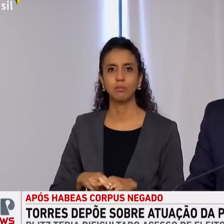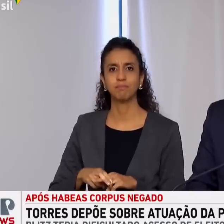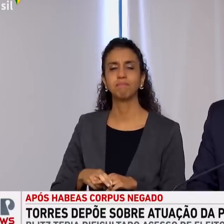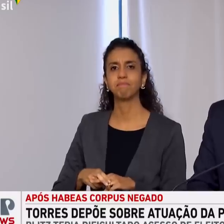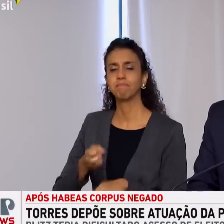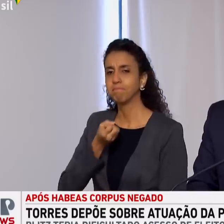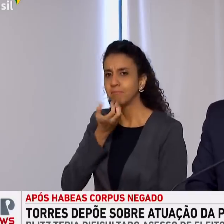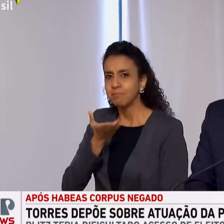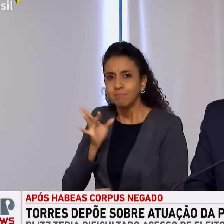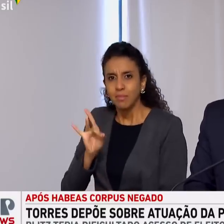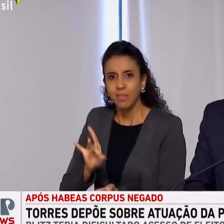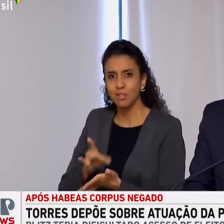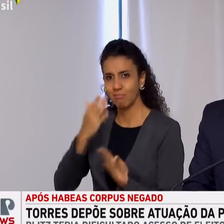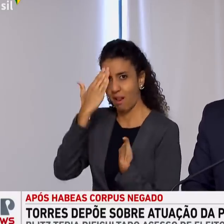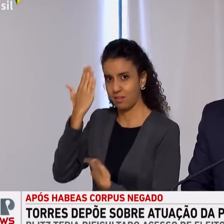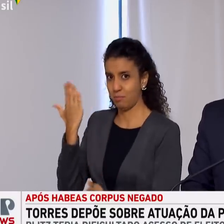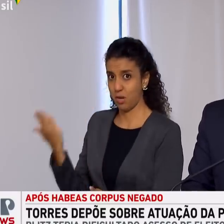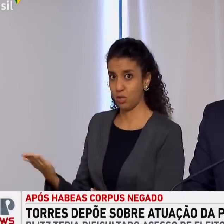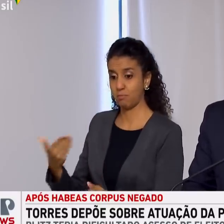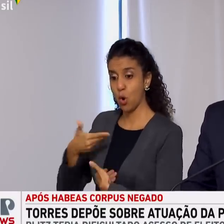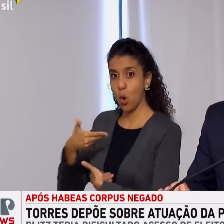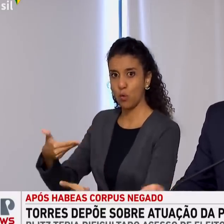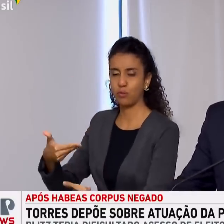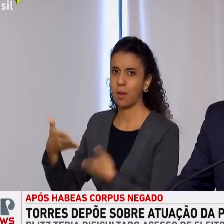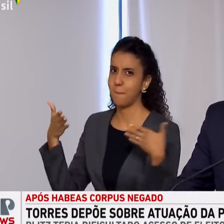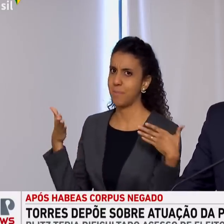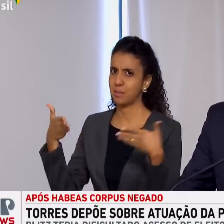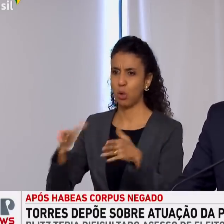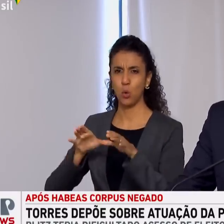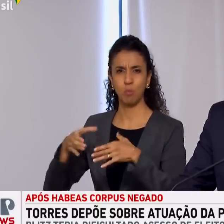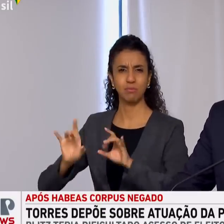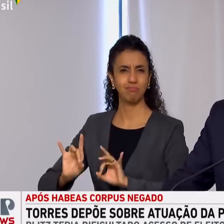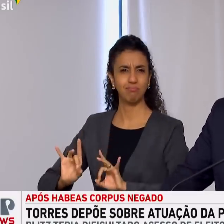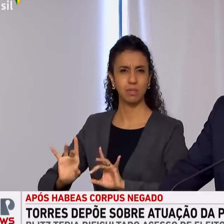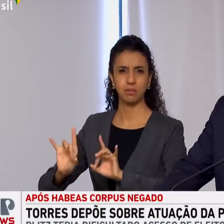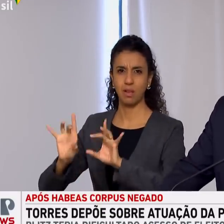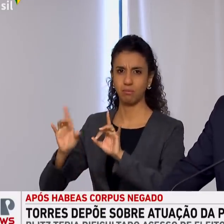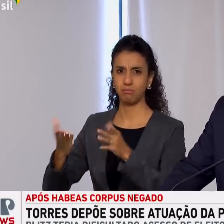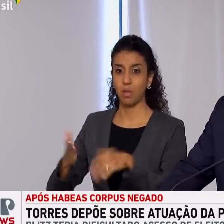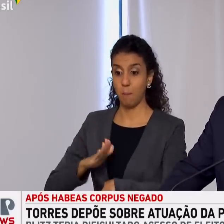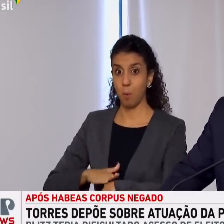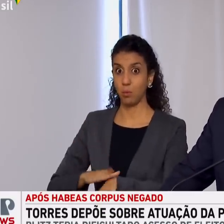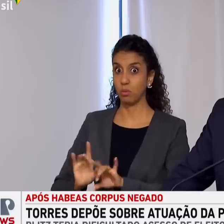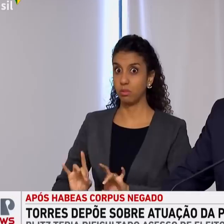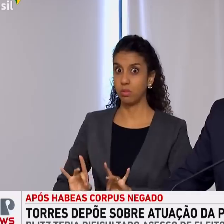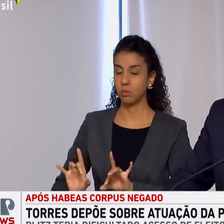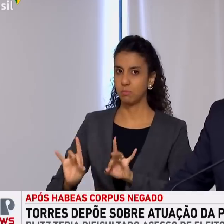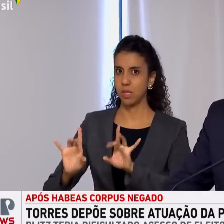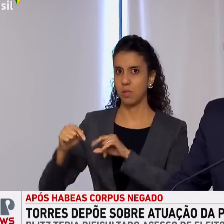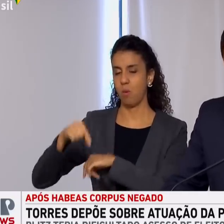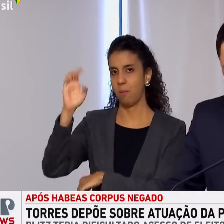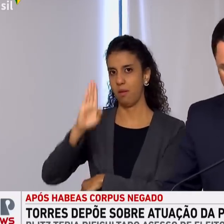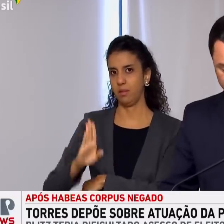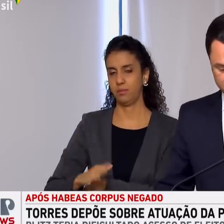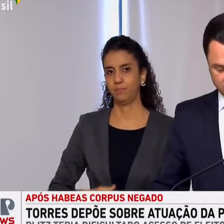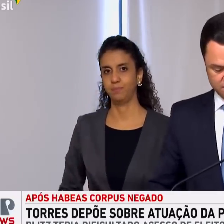A Polícia Federal já pretendia ouvir o ex-ministro no dia 24 de abril, mas o depoimento foi